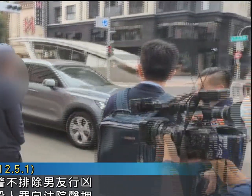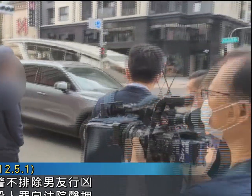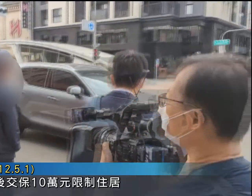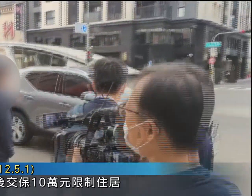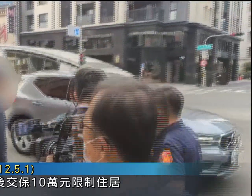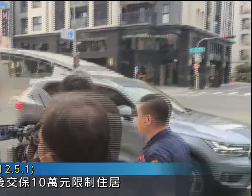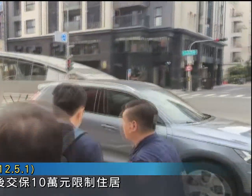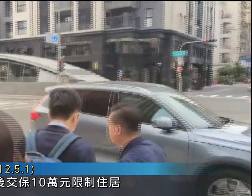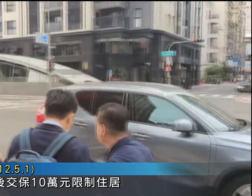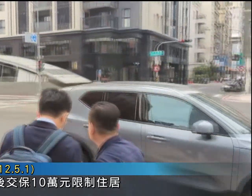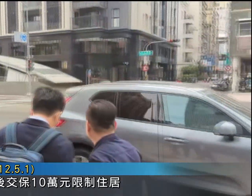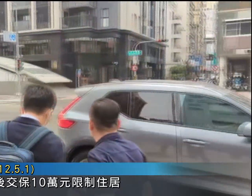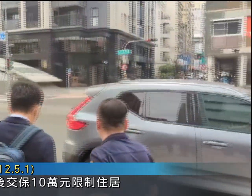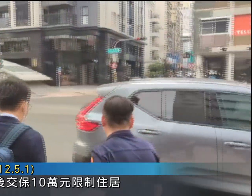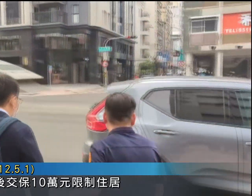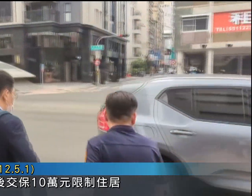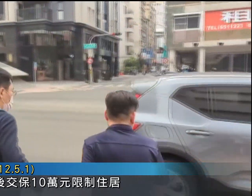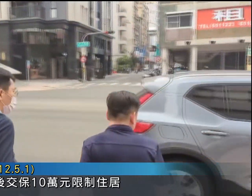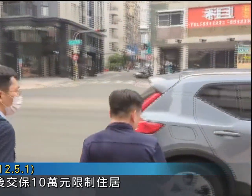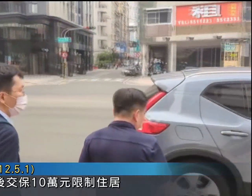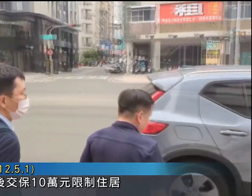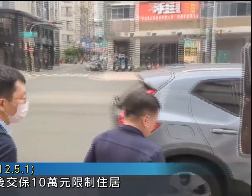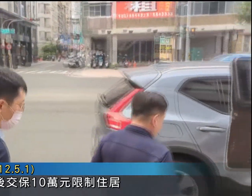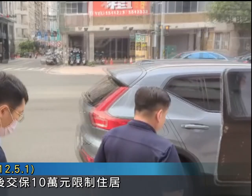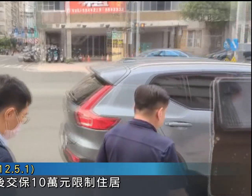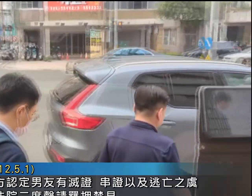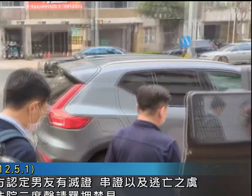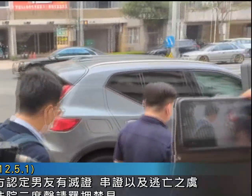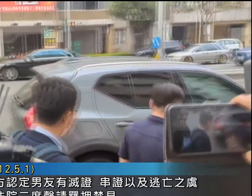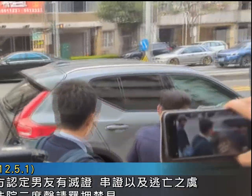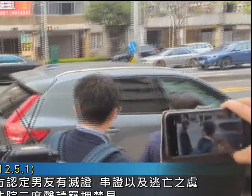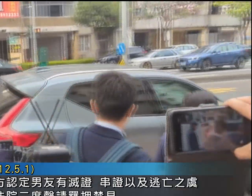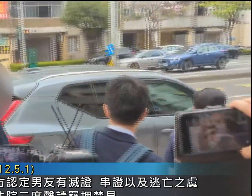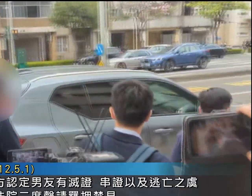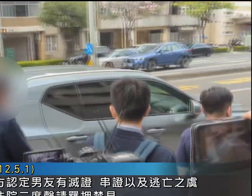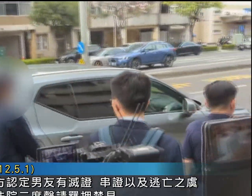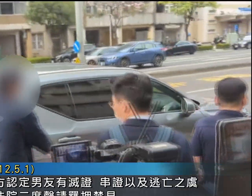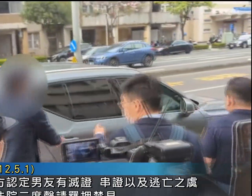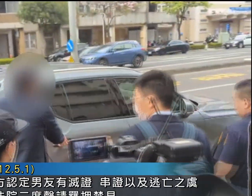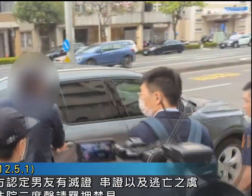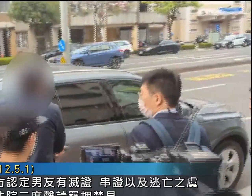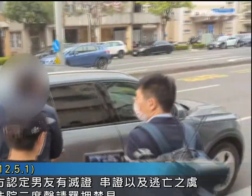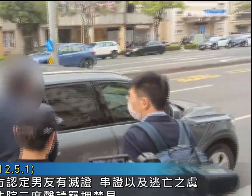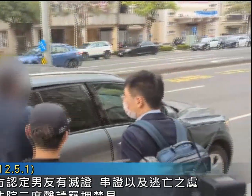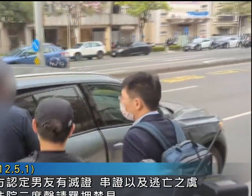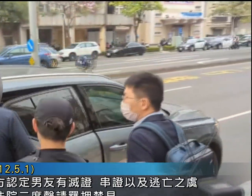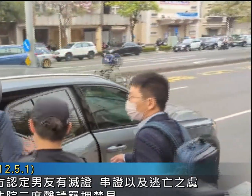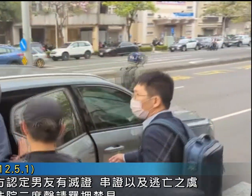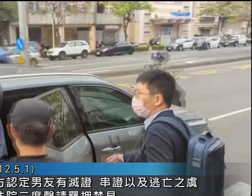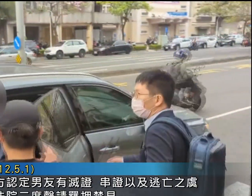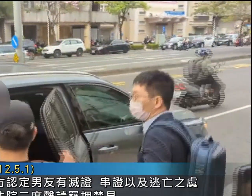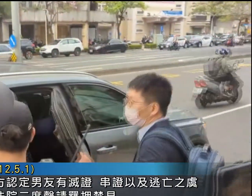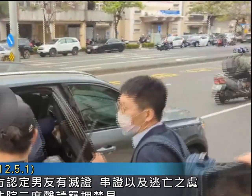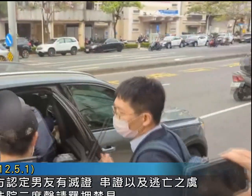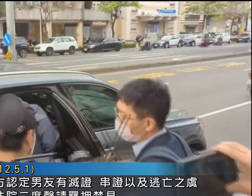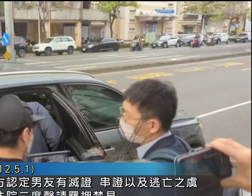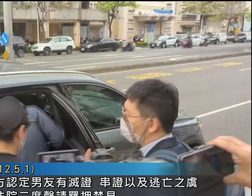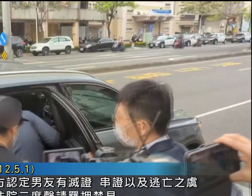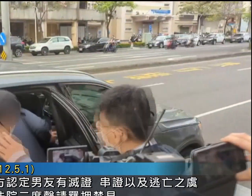后交保10万元，限制住居。检方认定男友有灭证、串证以及逃亡之余，向法院二度申请羁